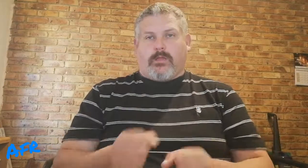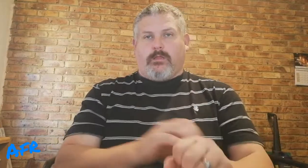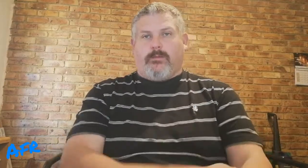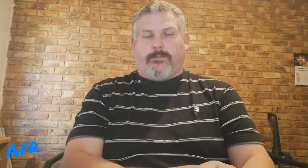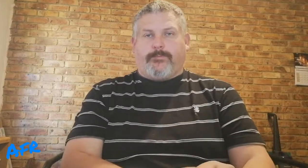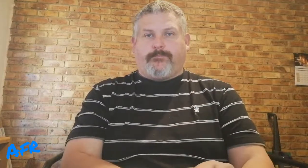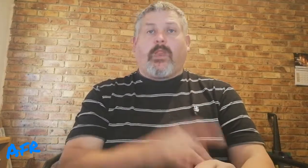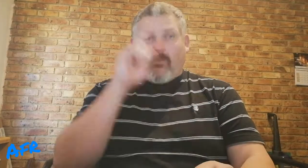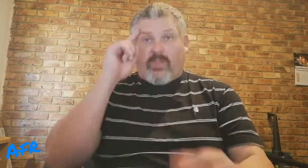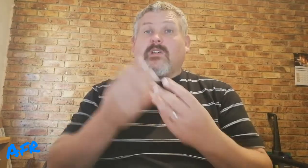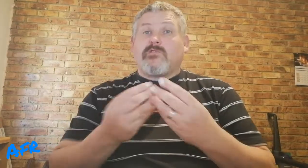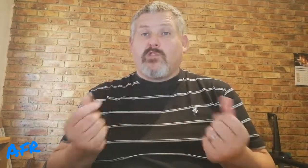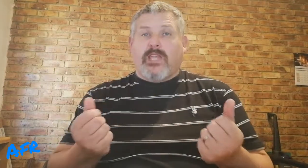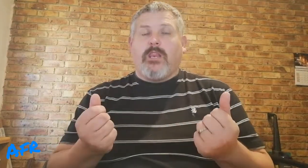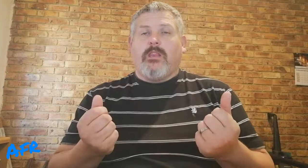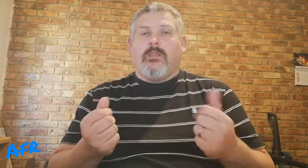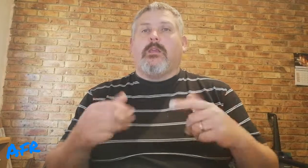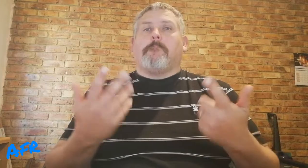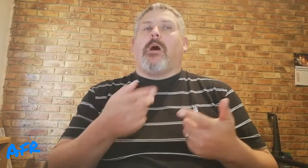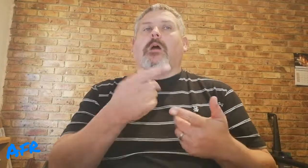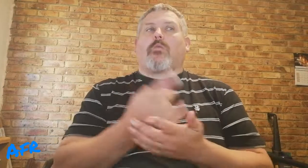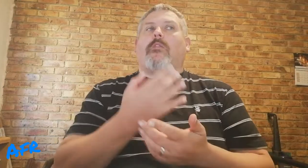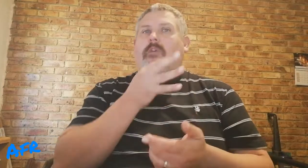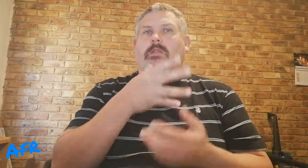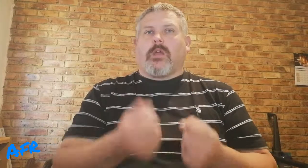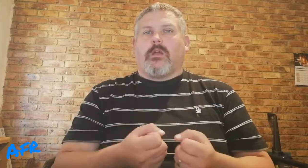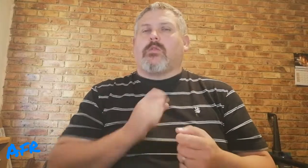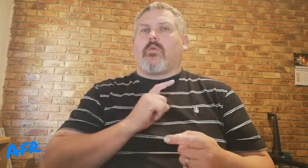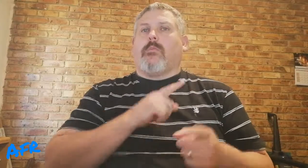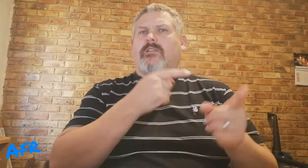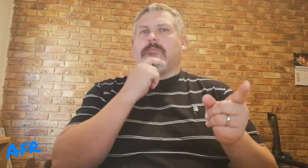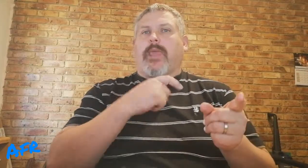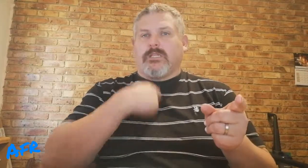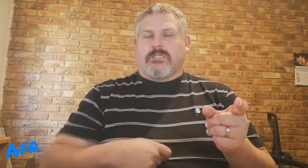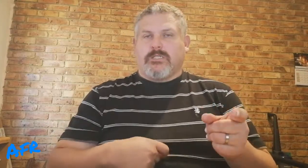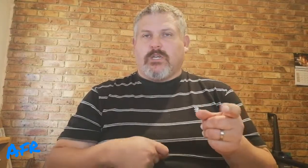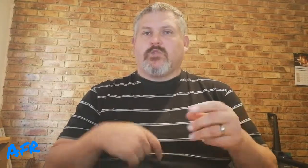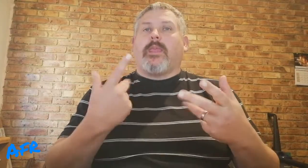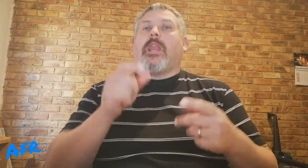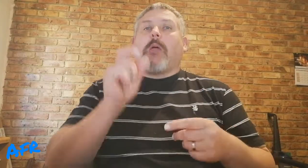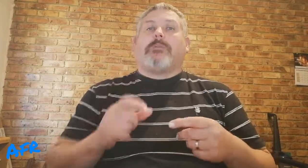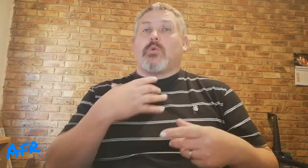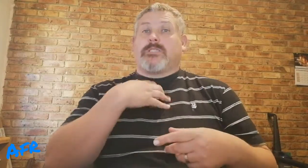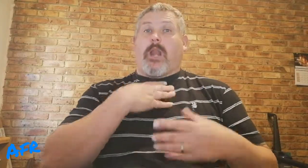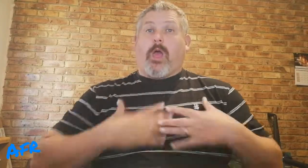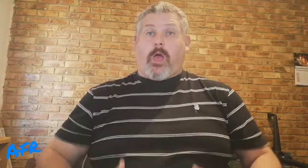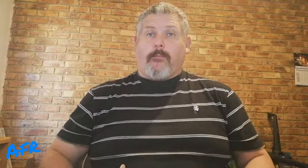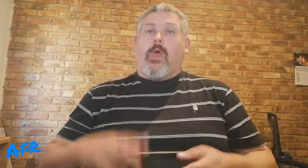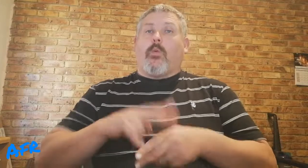het. Dit was woestijn, maar kon water gehad het, toe kom hy was mens. So, enige persoon sy lichaam